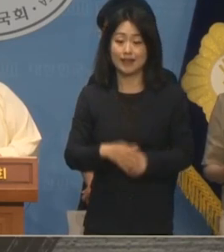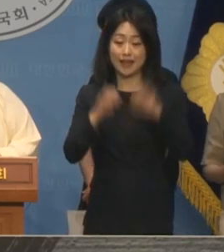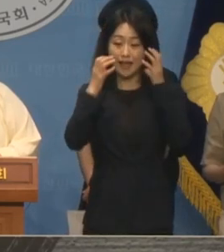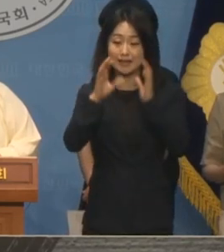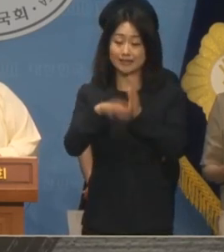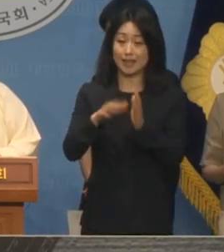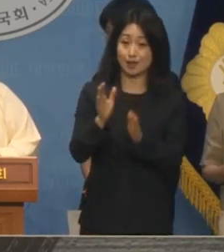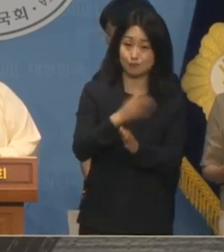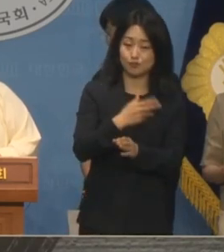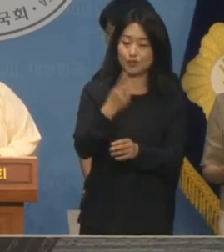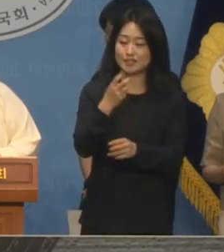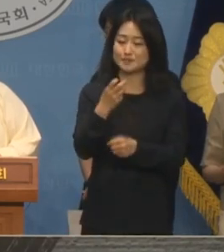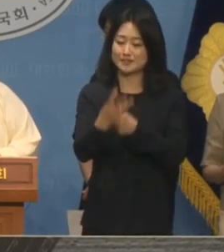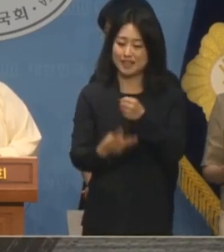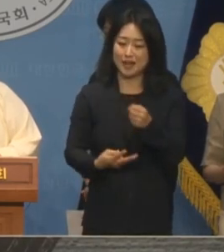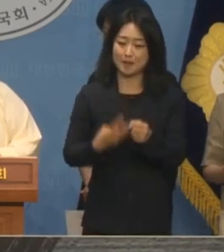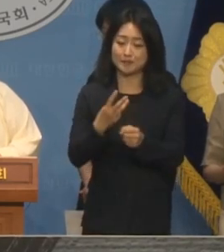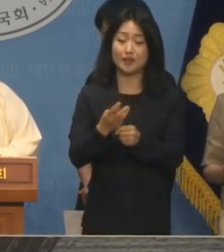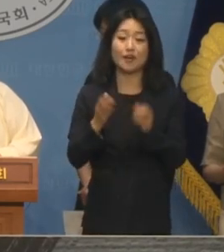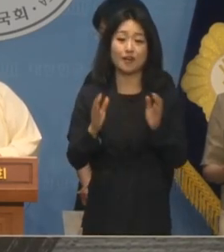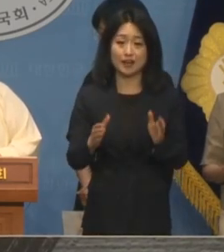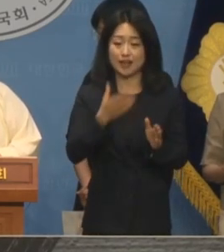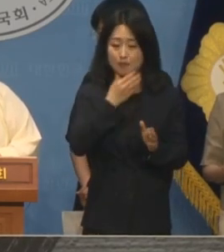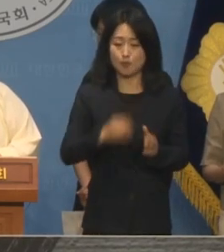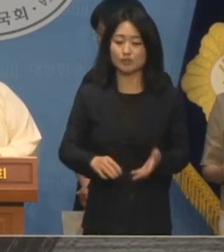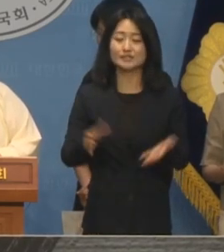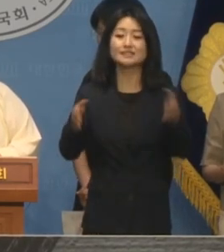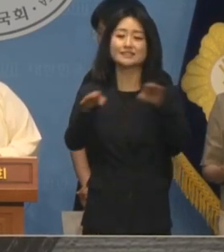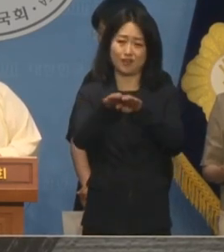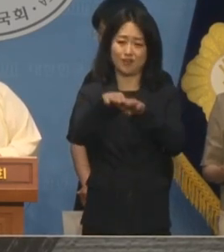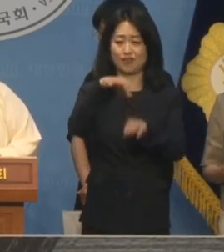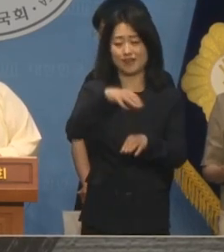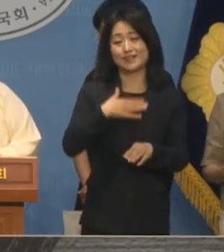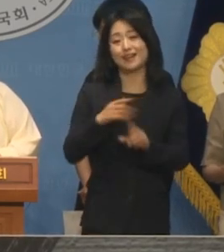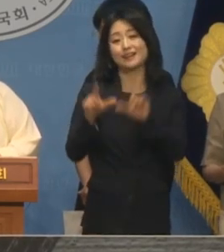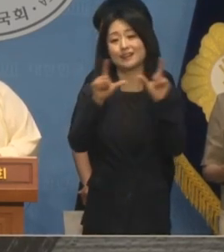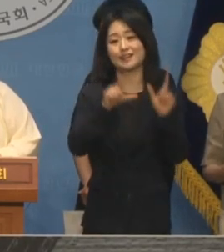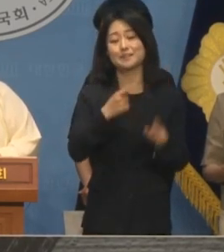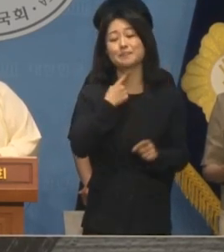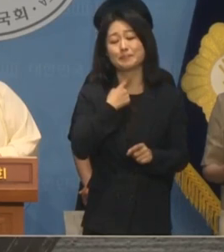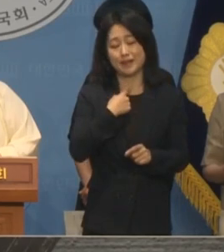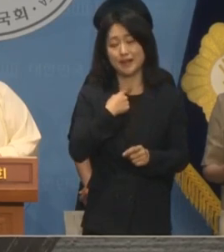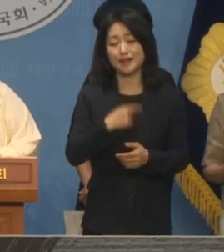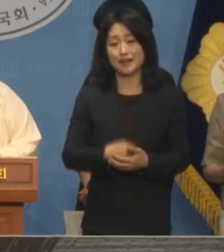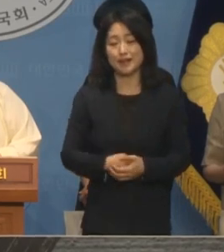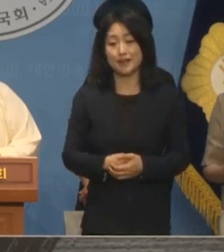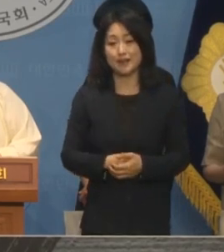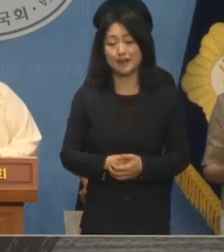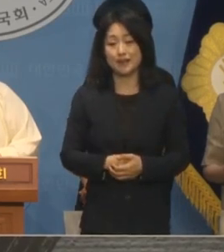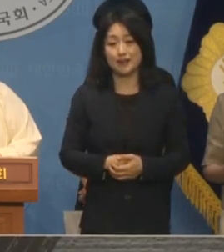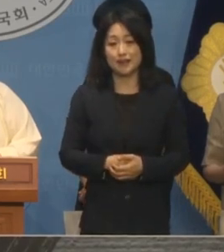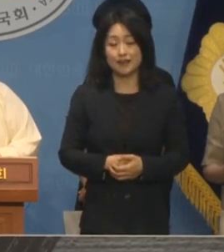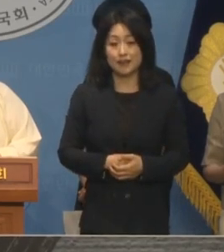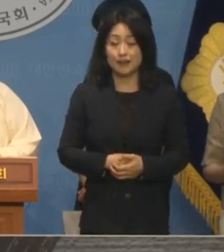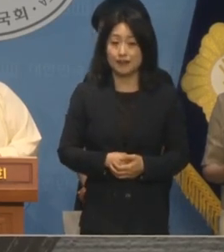때부터 23년 동안 시설에서 살았습니다. 아기 때부터